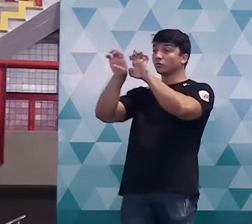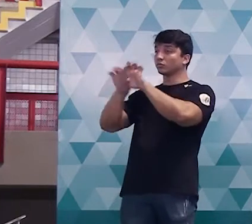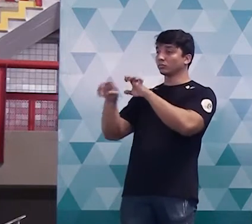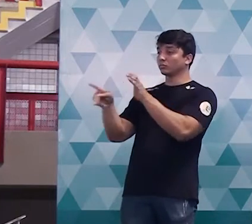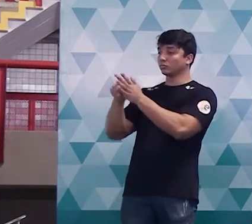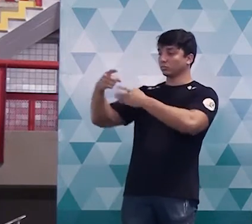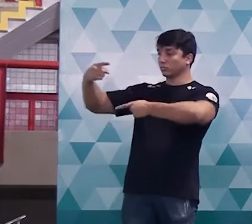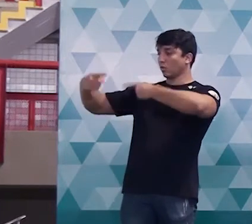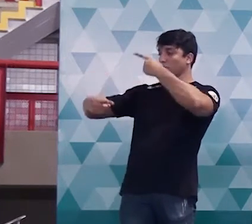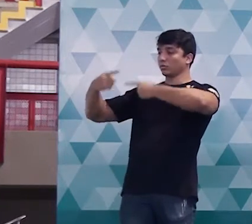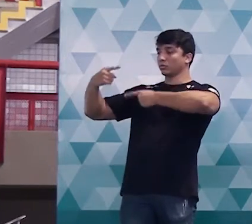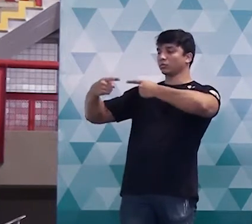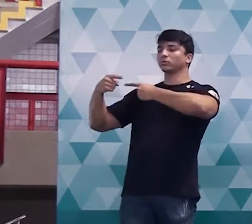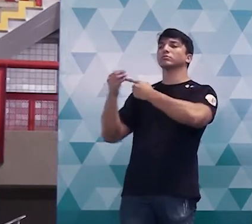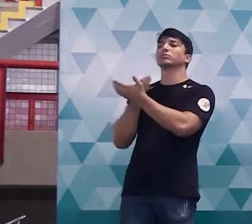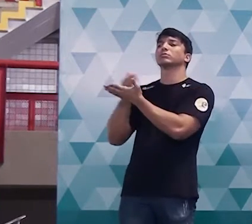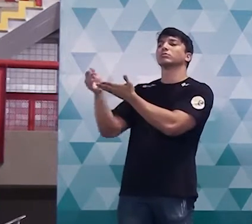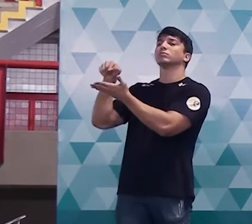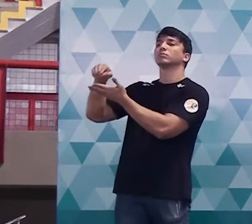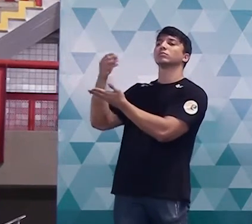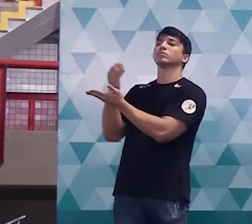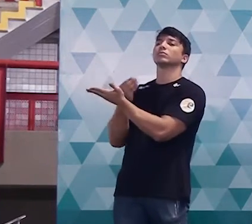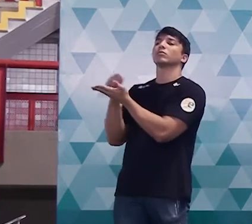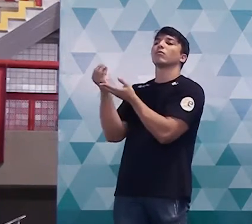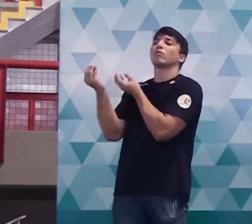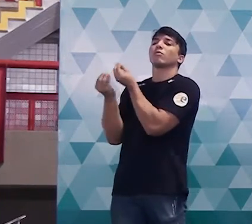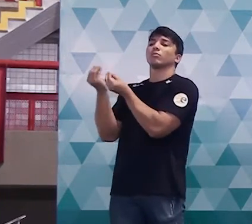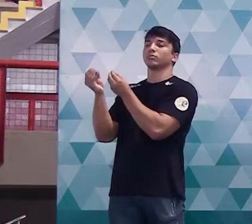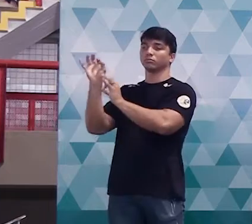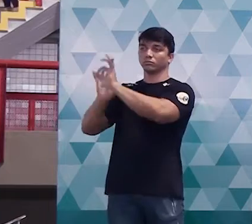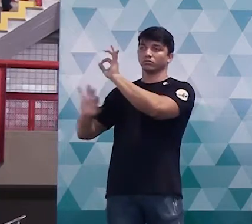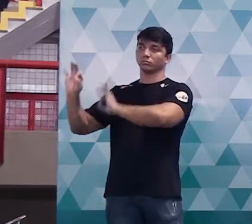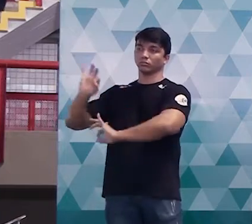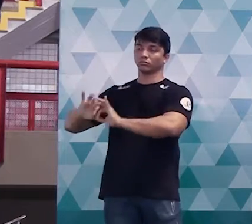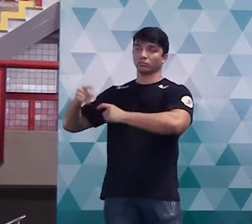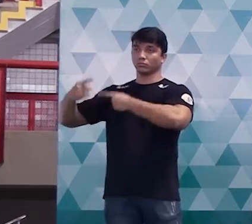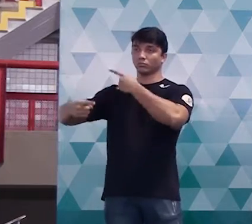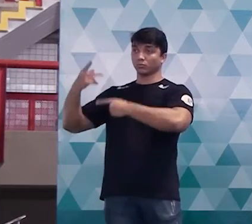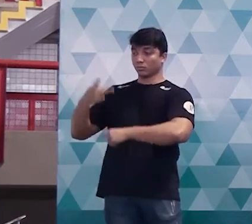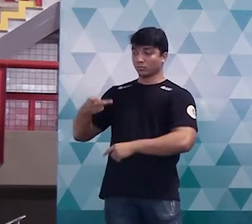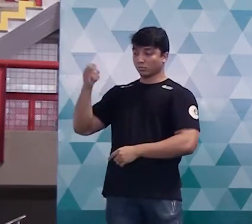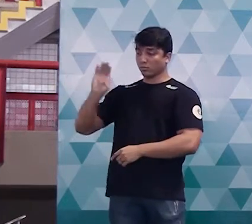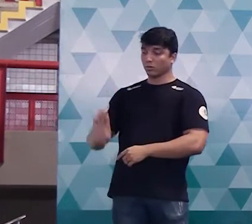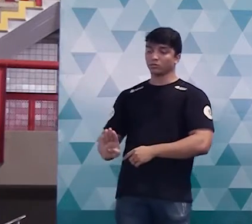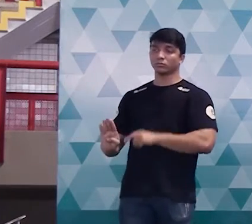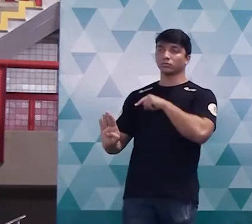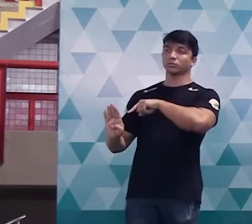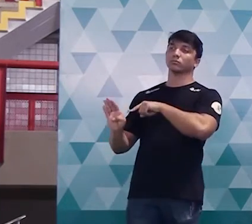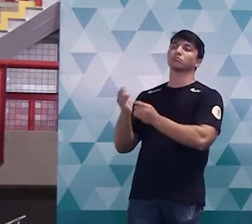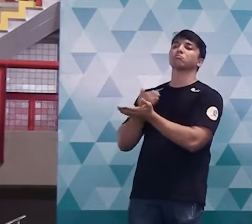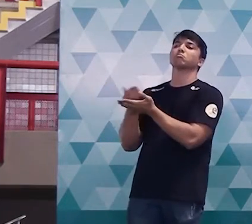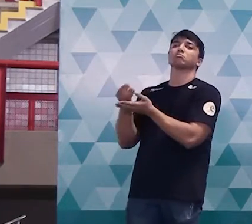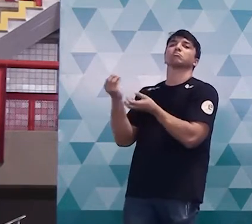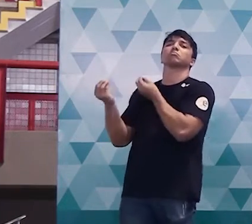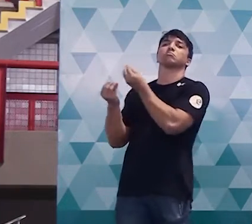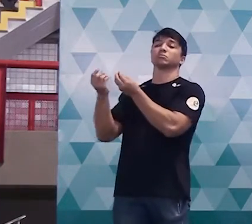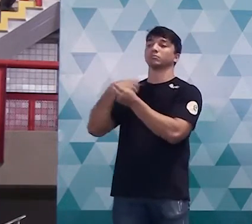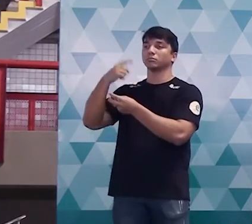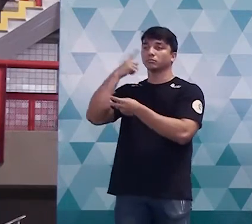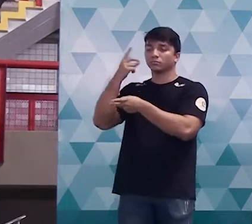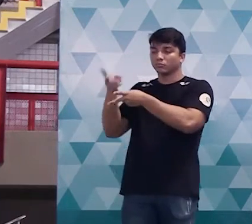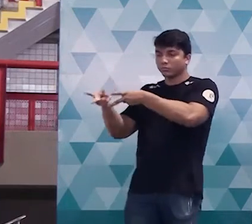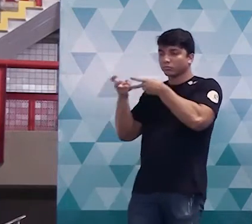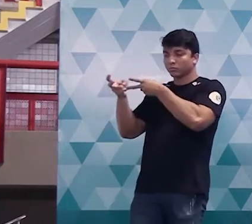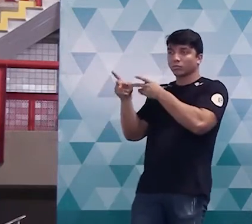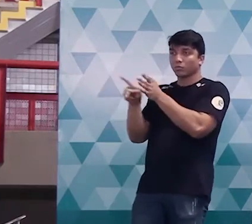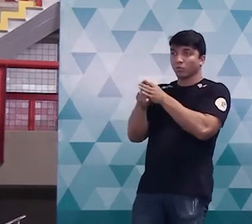política, como começou a organização política aqui no Brasil? Se a gente for perceber,